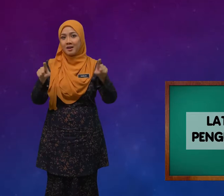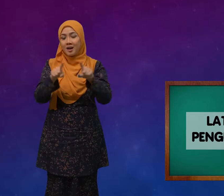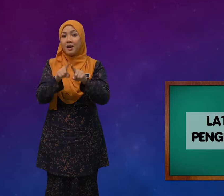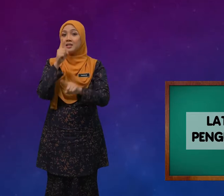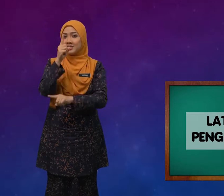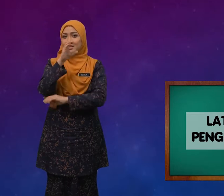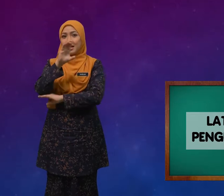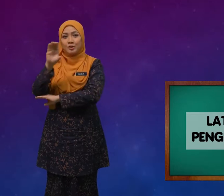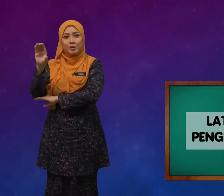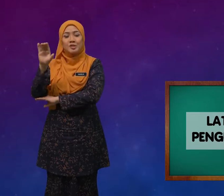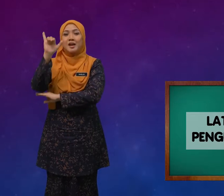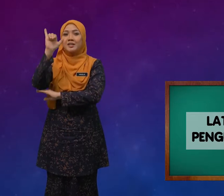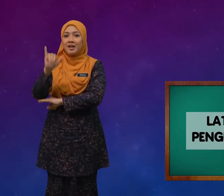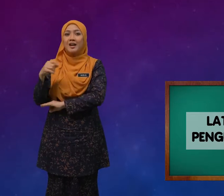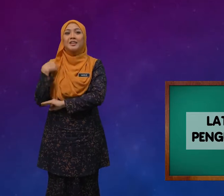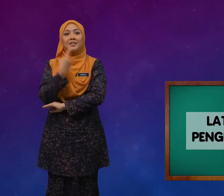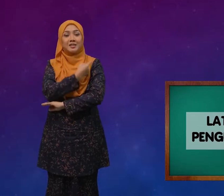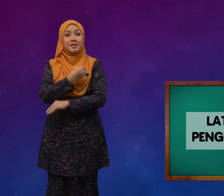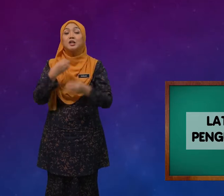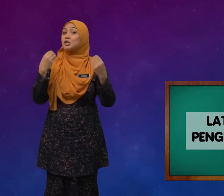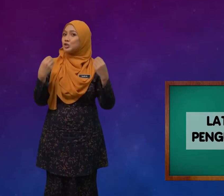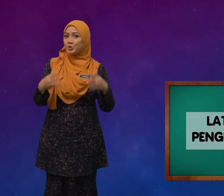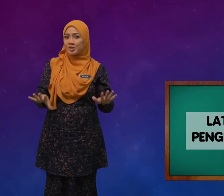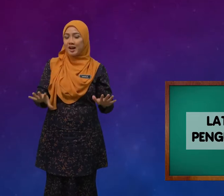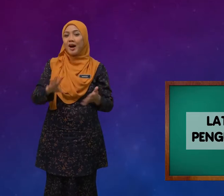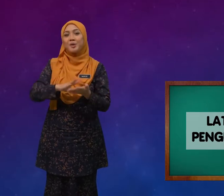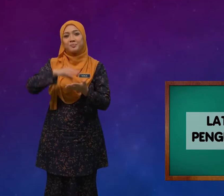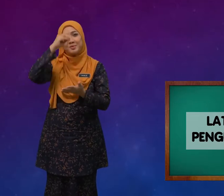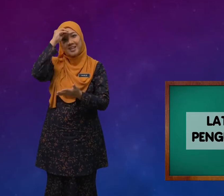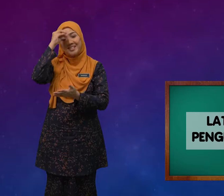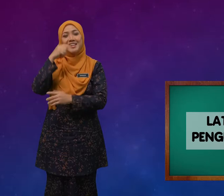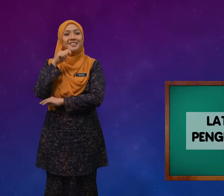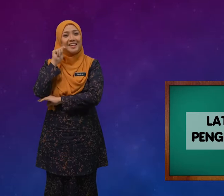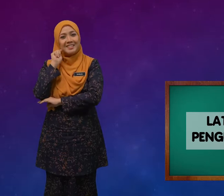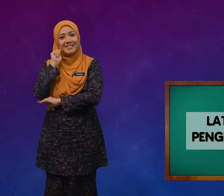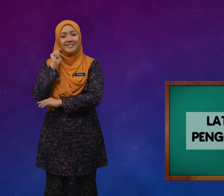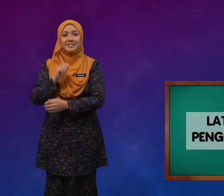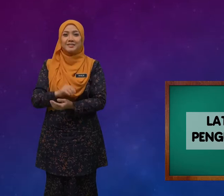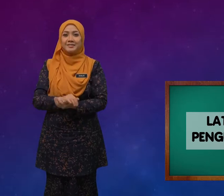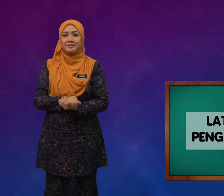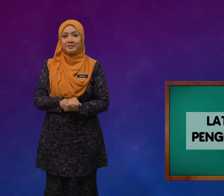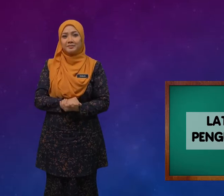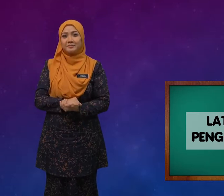petak 100 yang kita sudah belajar tadi.